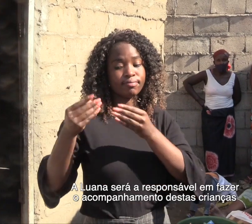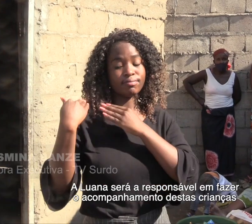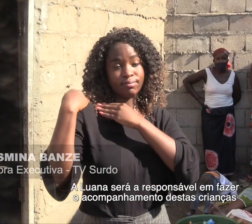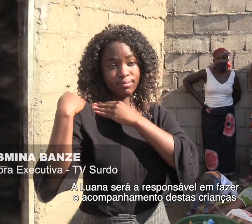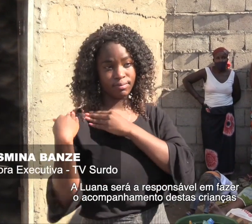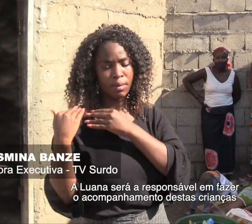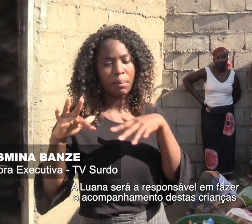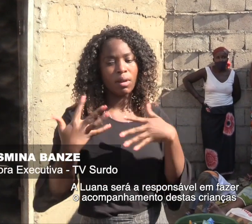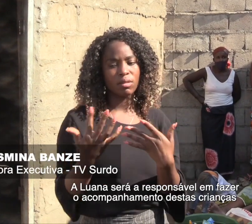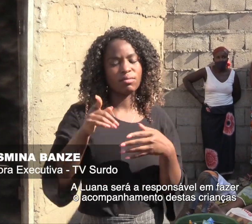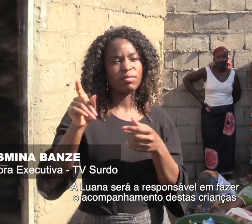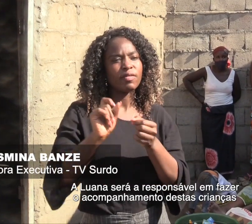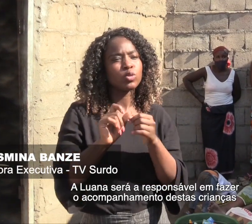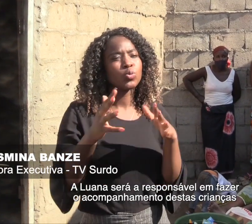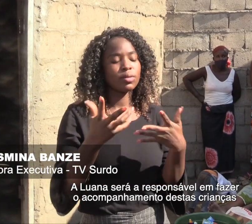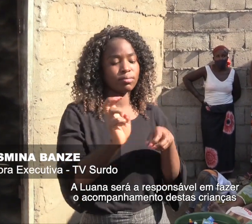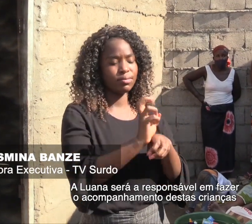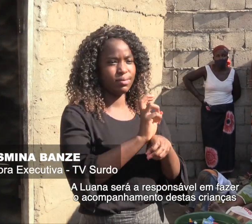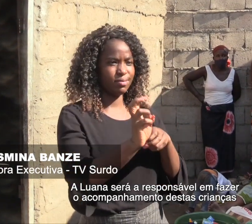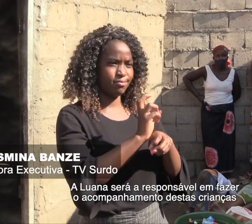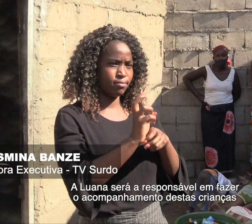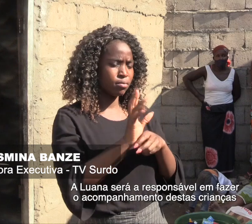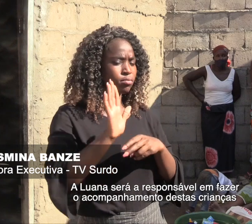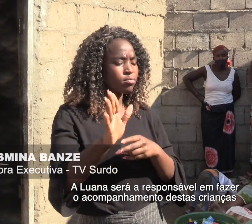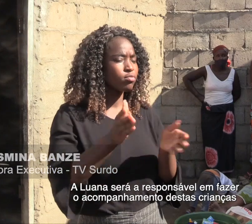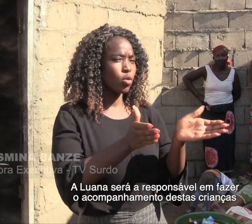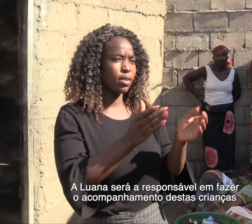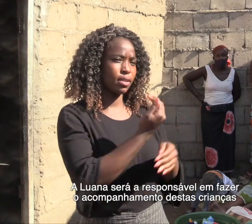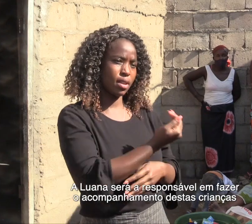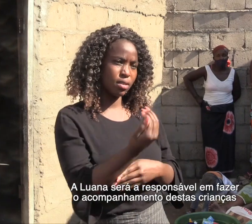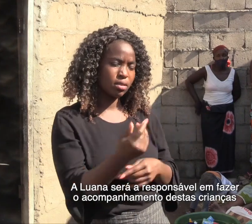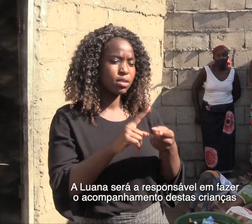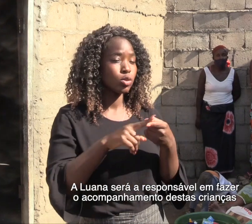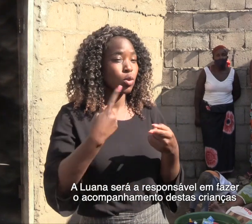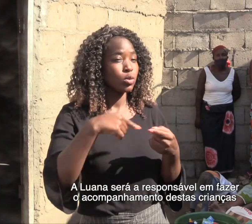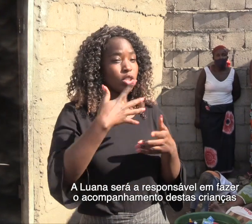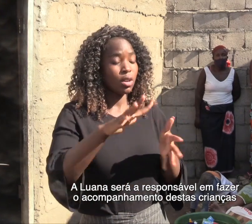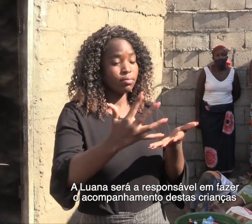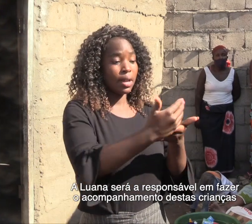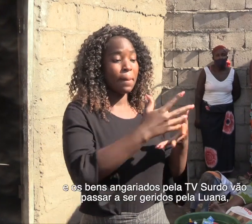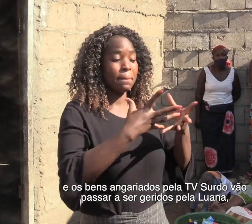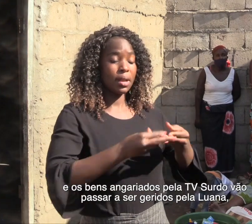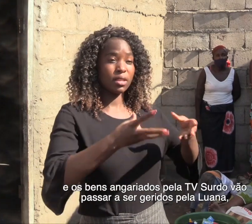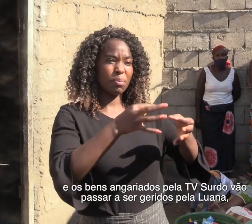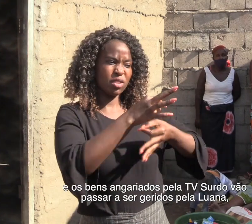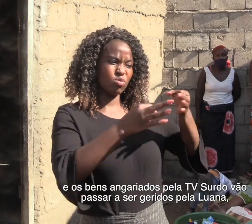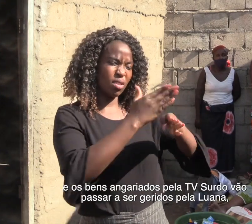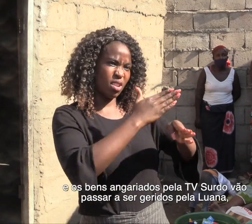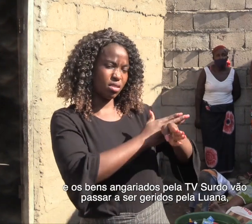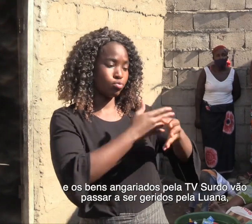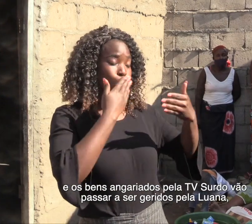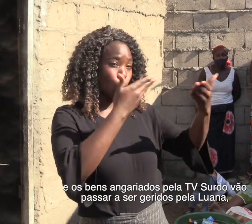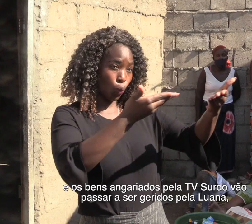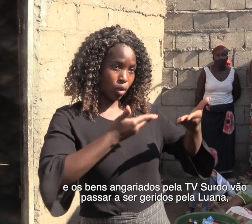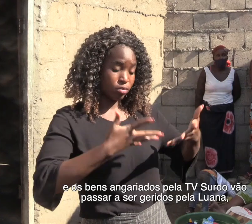Luana agora será o responsável em fazer o acompanhamento dessas crianças, e os bens, também